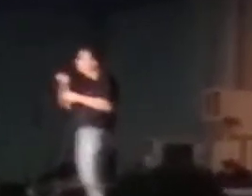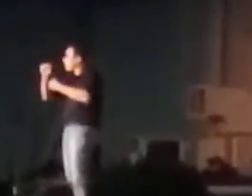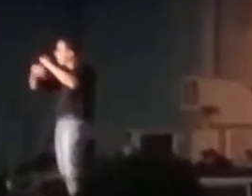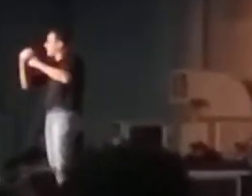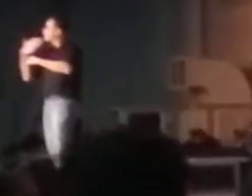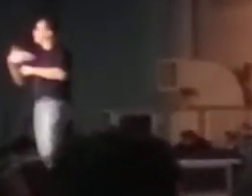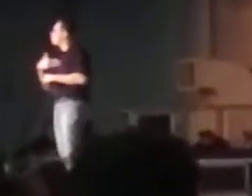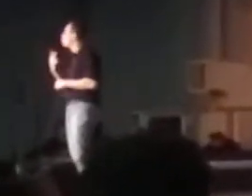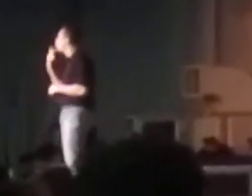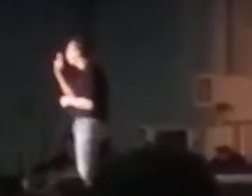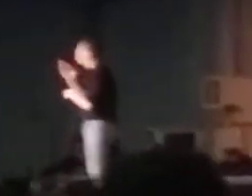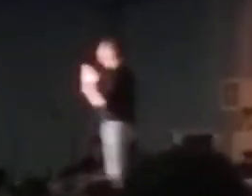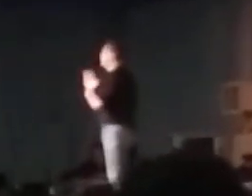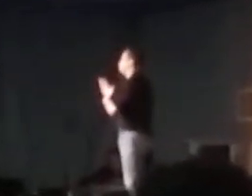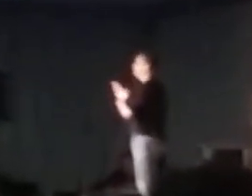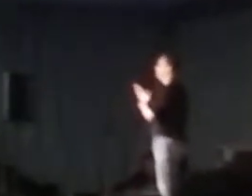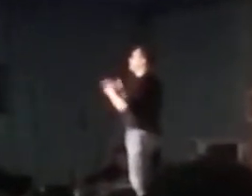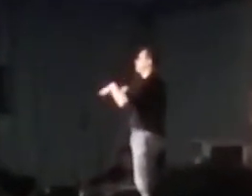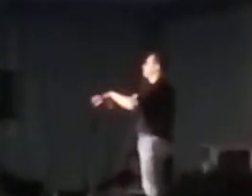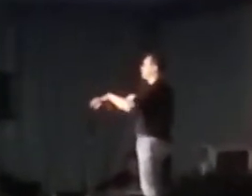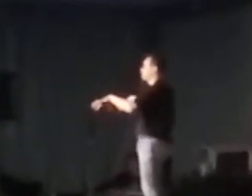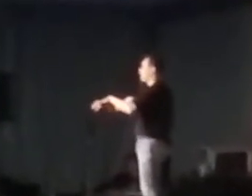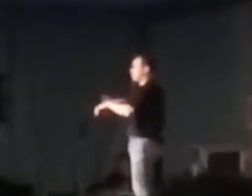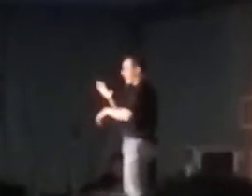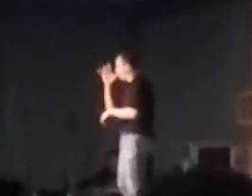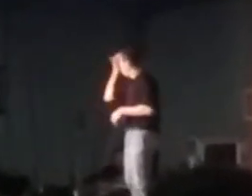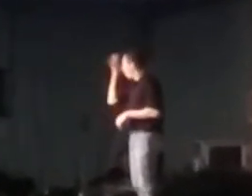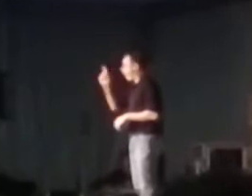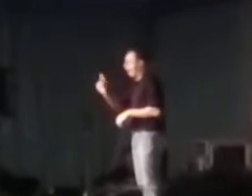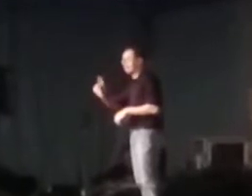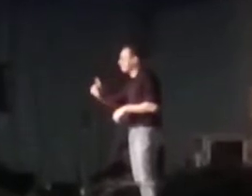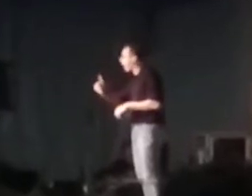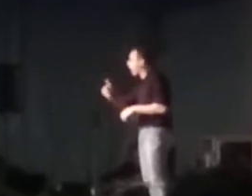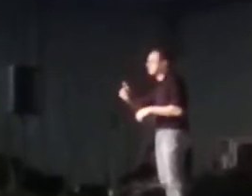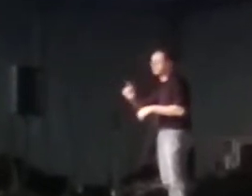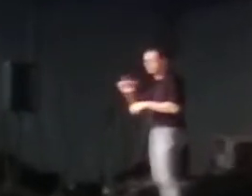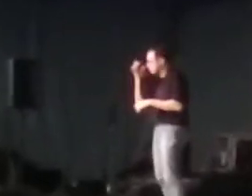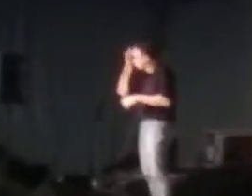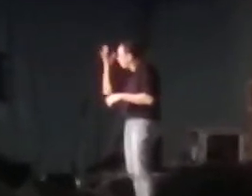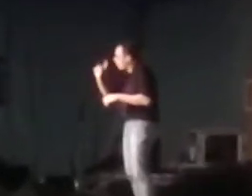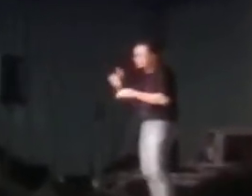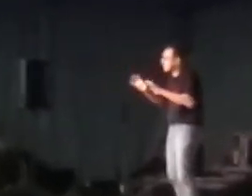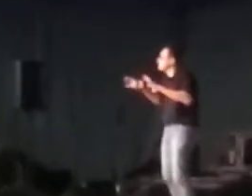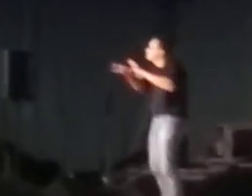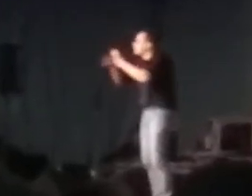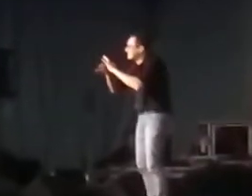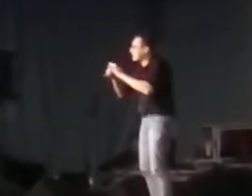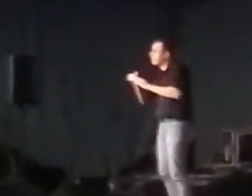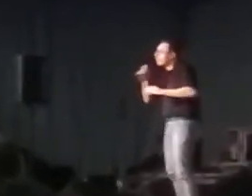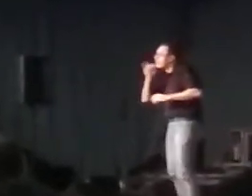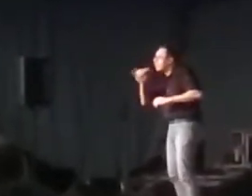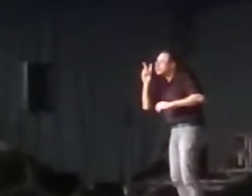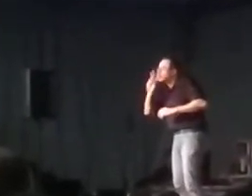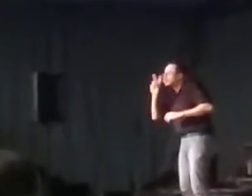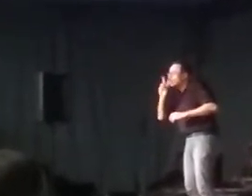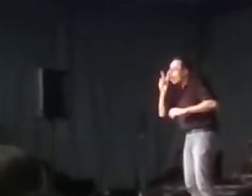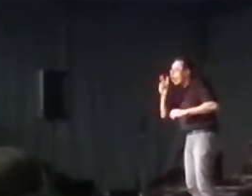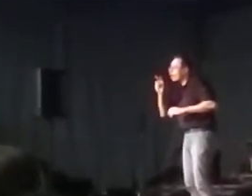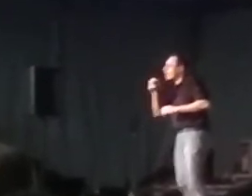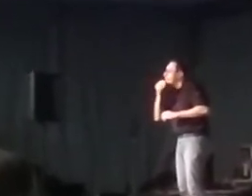como cortar o papel no meio, tá, gente? Teve que pôr o começo de um e o fim, e toda a estrutura modificou. Então,